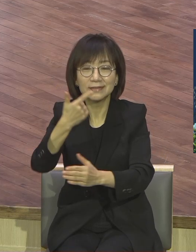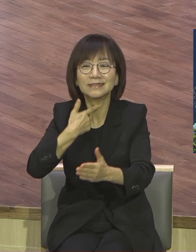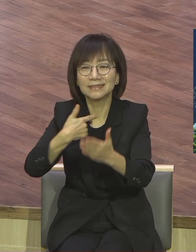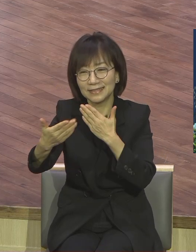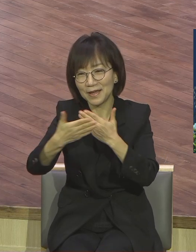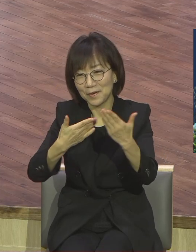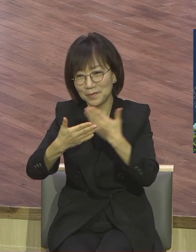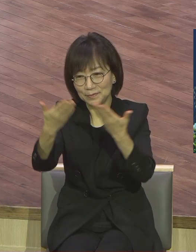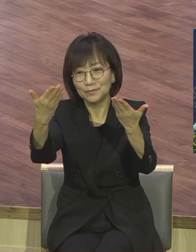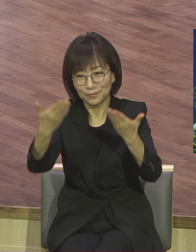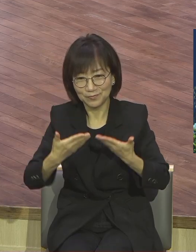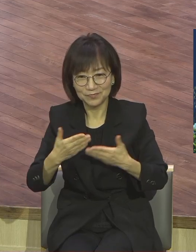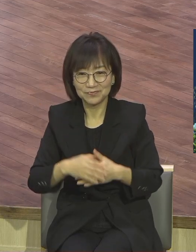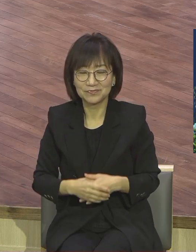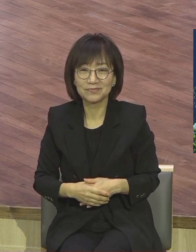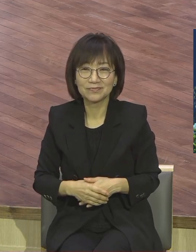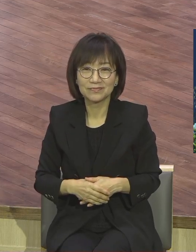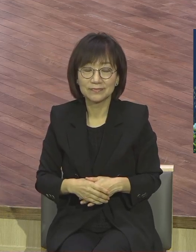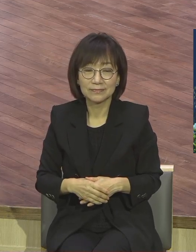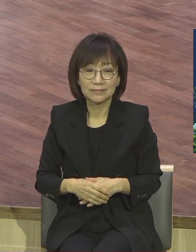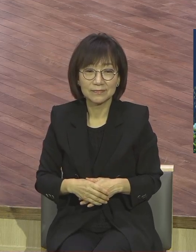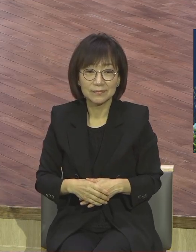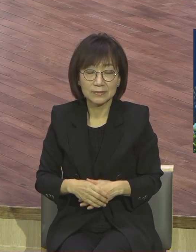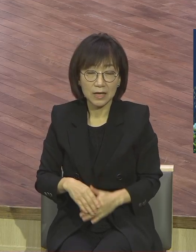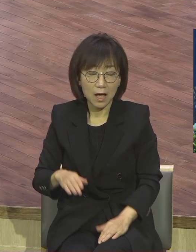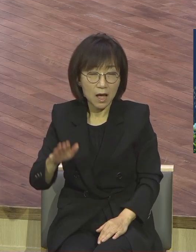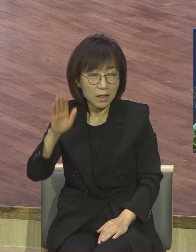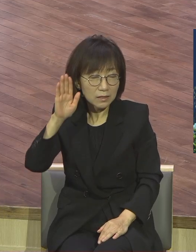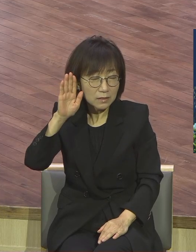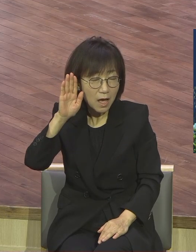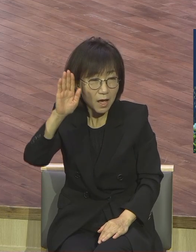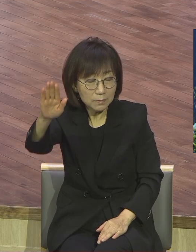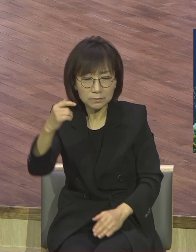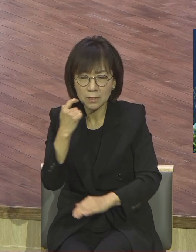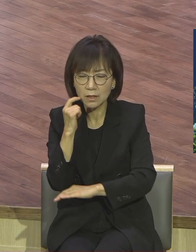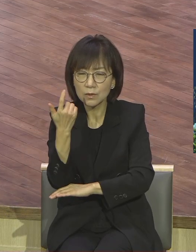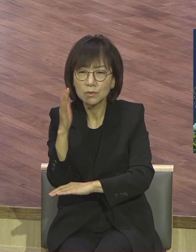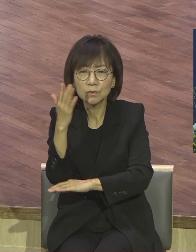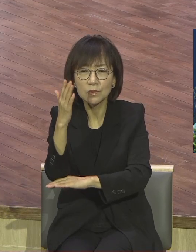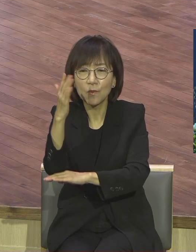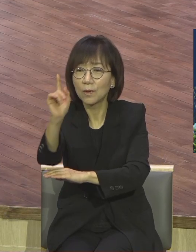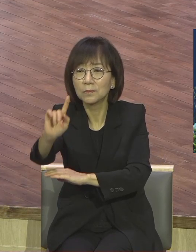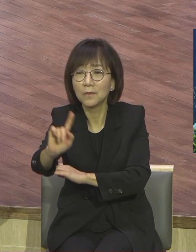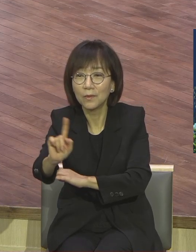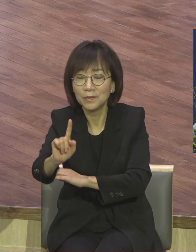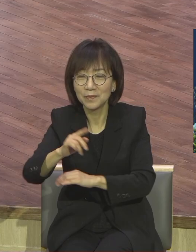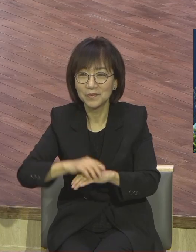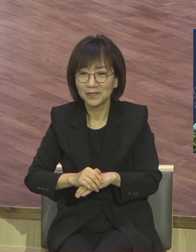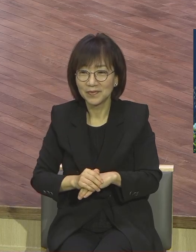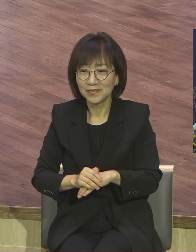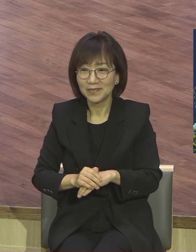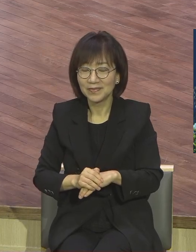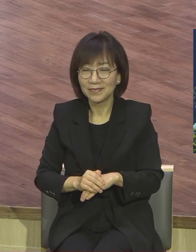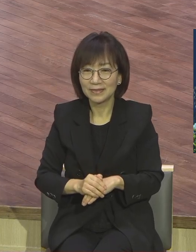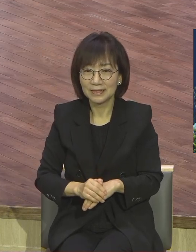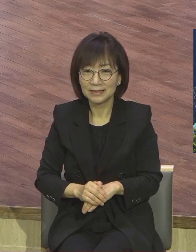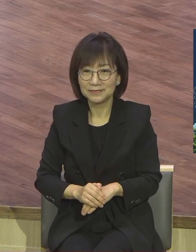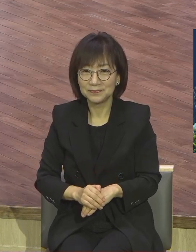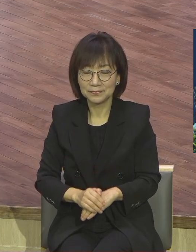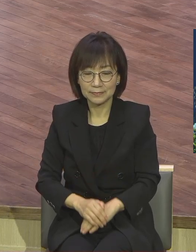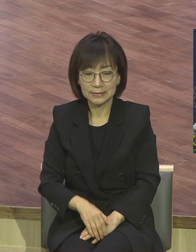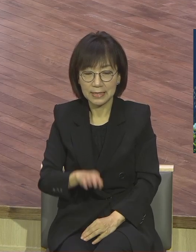약속입니다. 특별히 나중 영광의 언약적 비전은 237 플랫폼으로 서가기